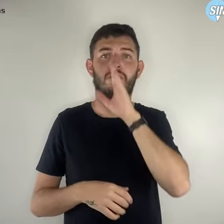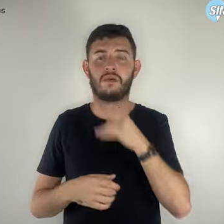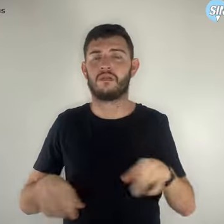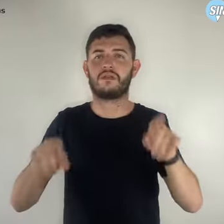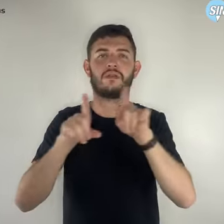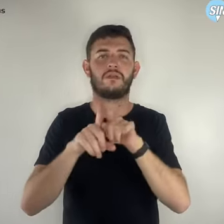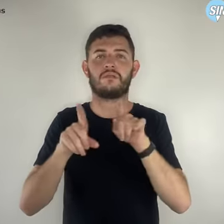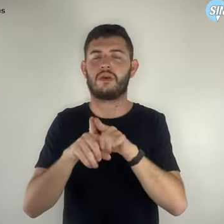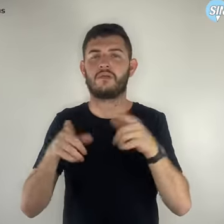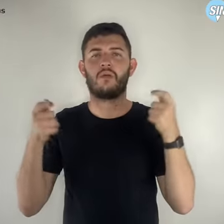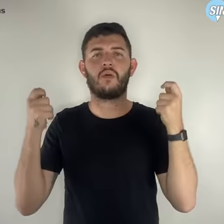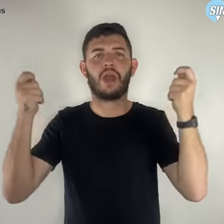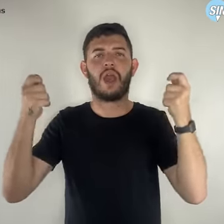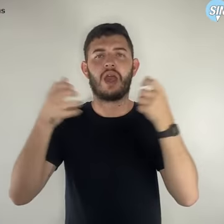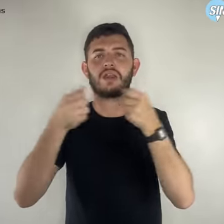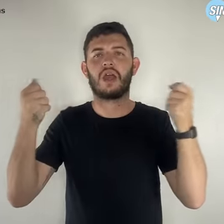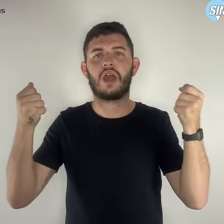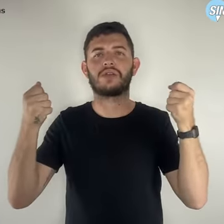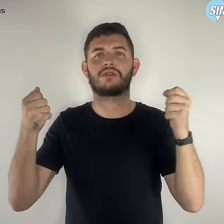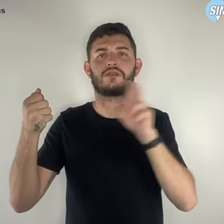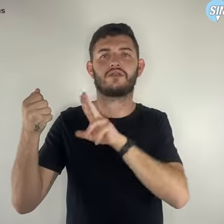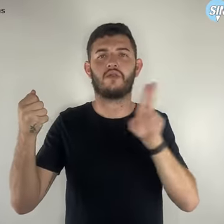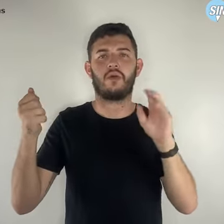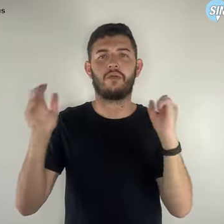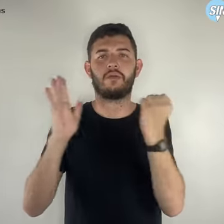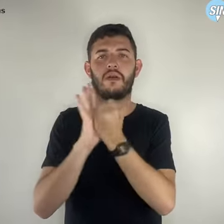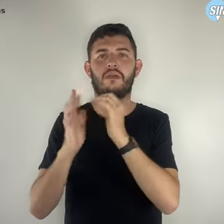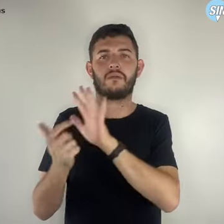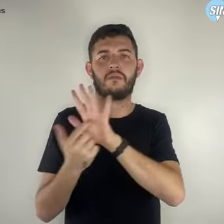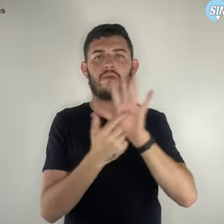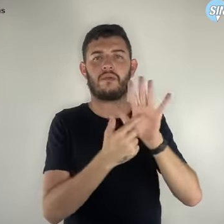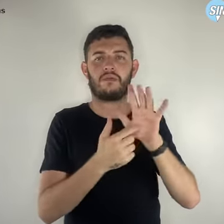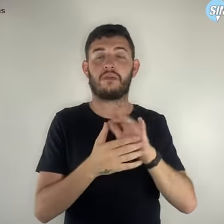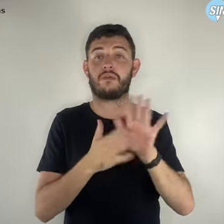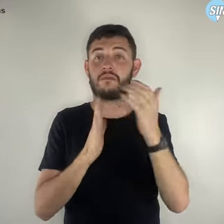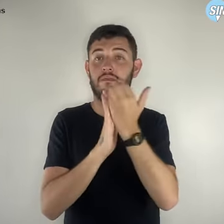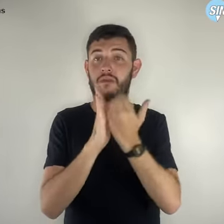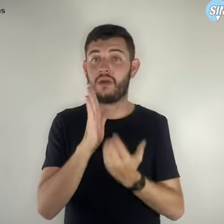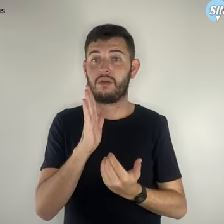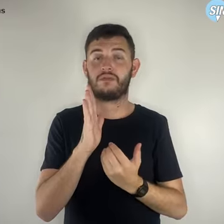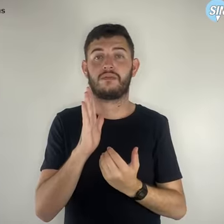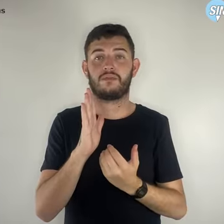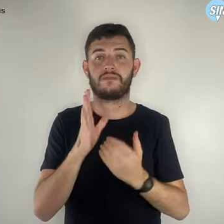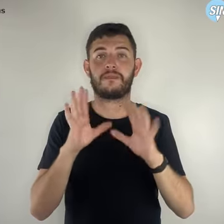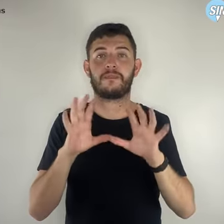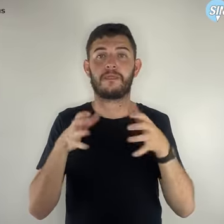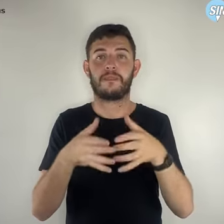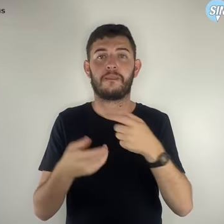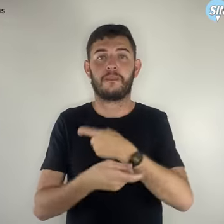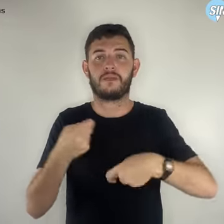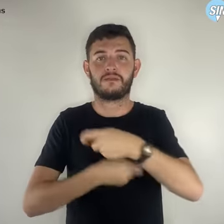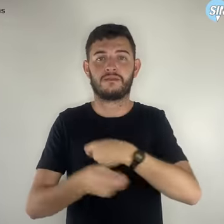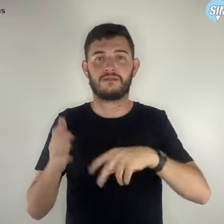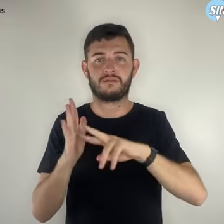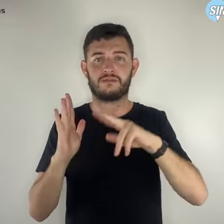silêncio e por diversos cartazes que exibiam seus nomes. Pautas, a Comissão de Negociação do